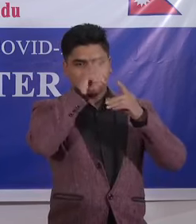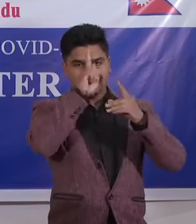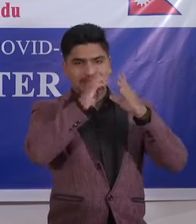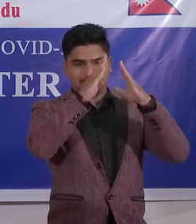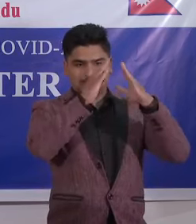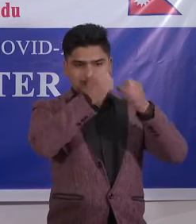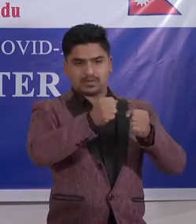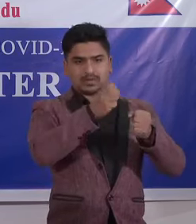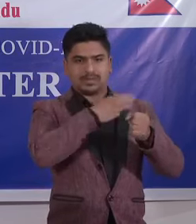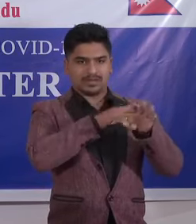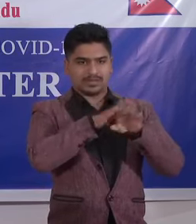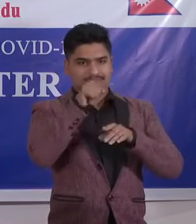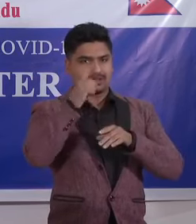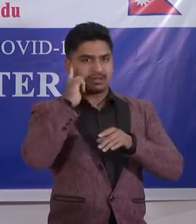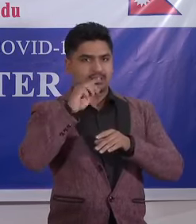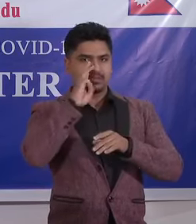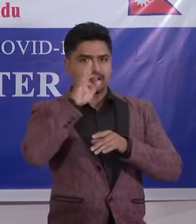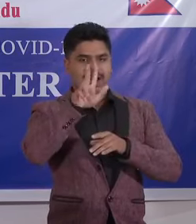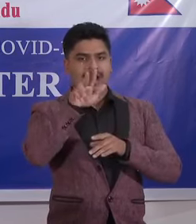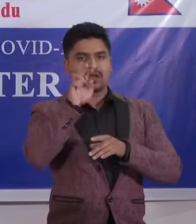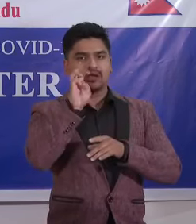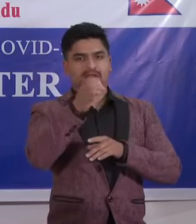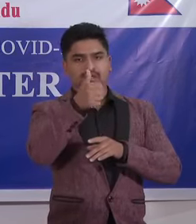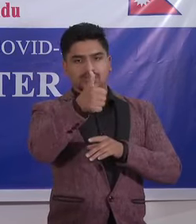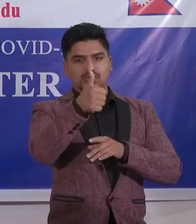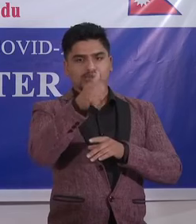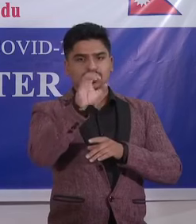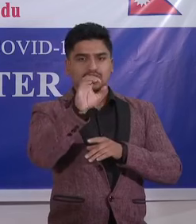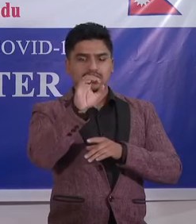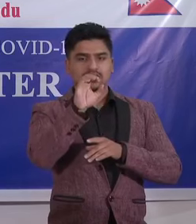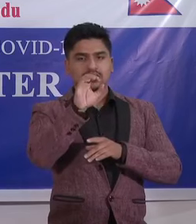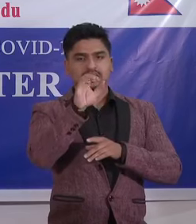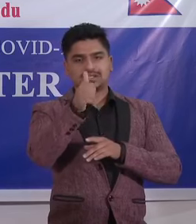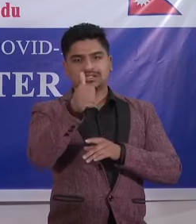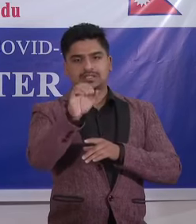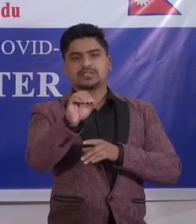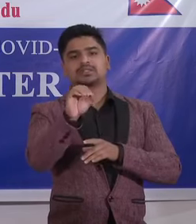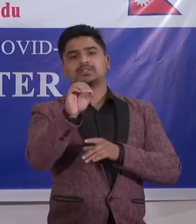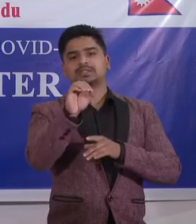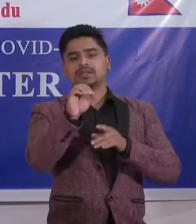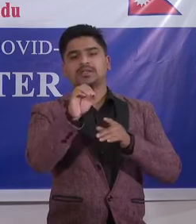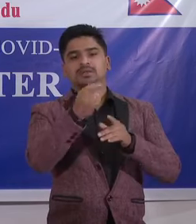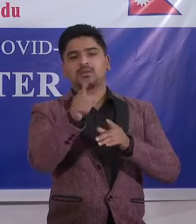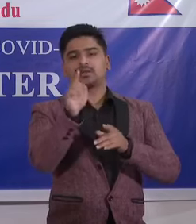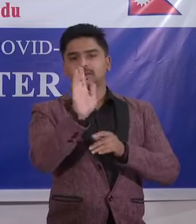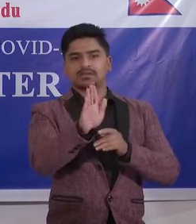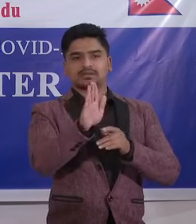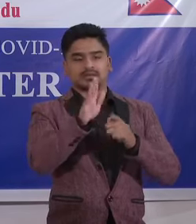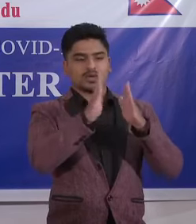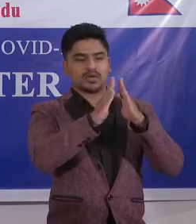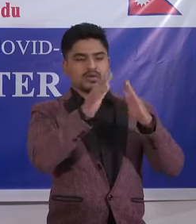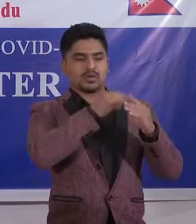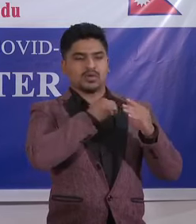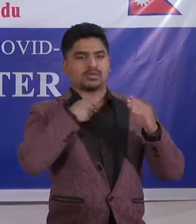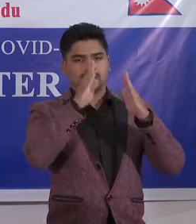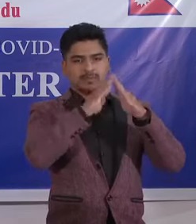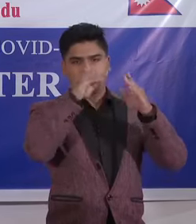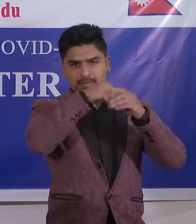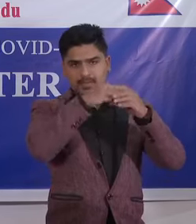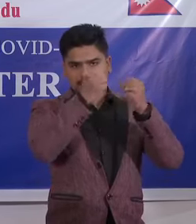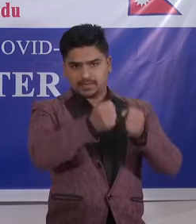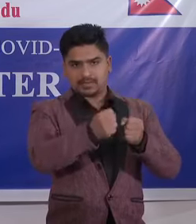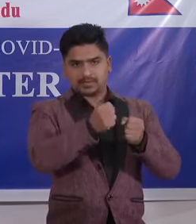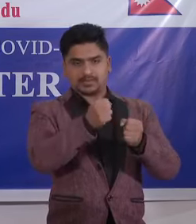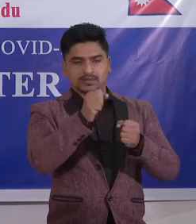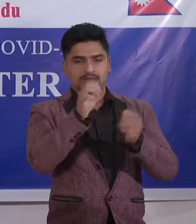ब्यक्ति अरु आज को दिन मा 860 जाना हुन। तेसे गरी आईसोलेशन मा रहका बिरामी अरु जम्मा